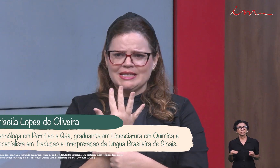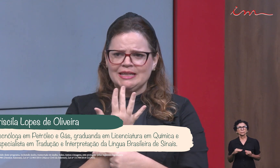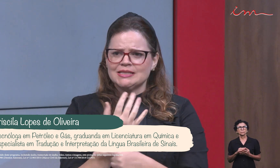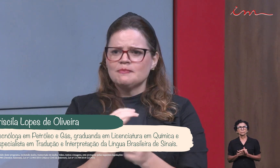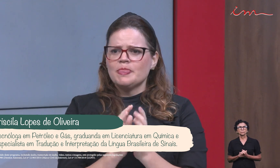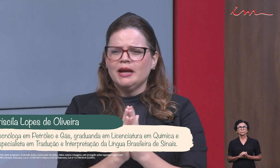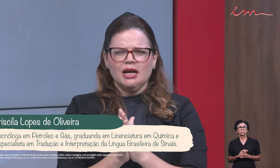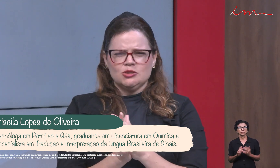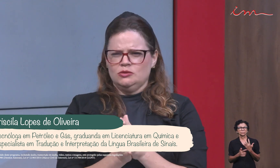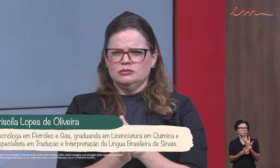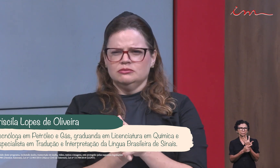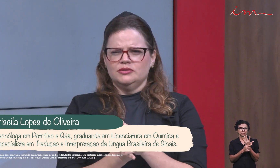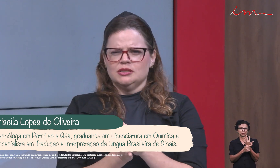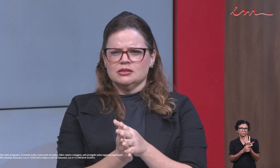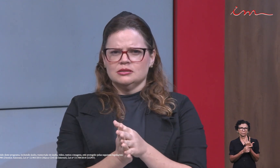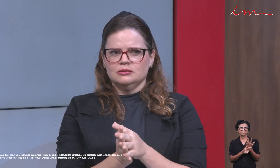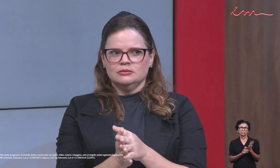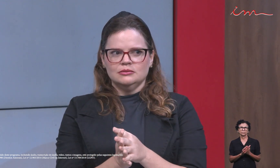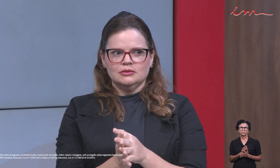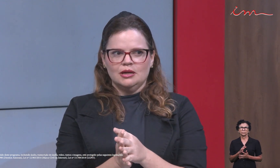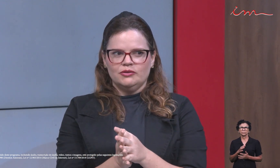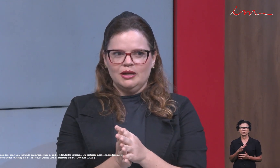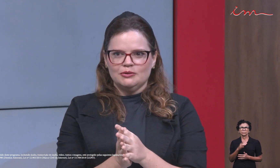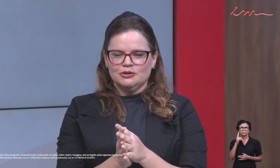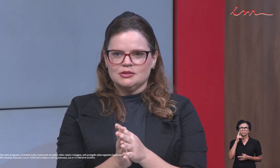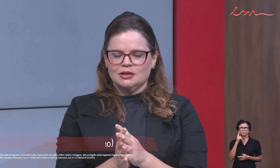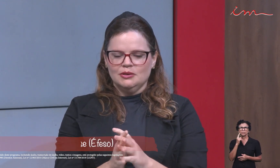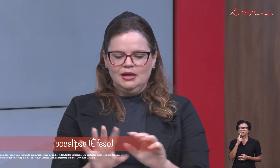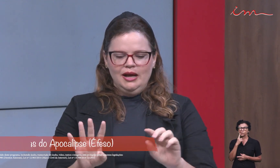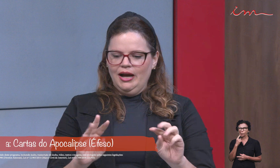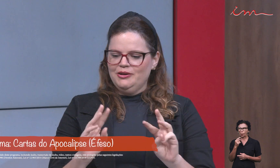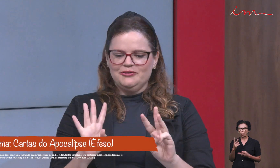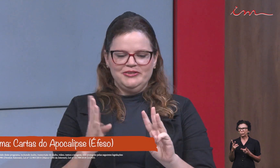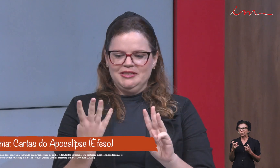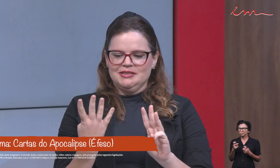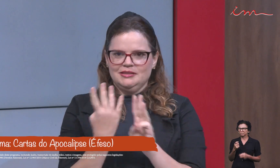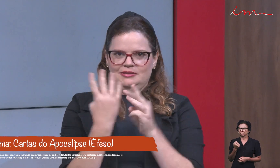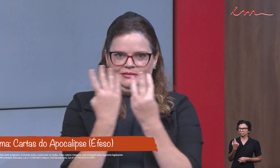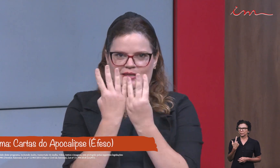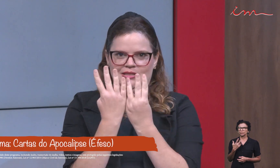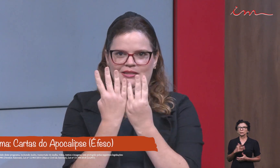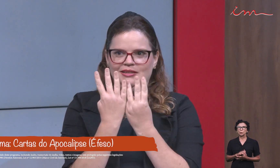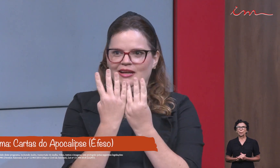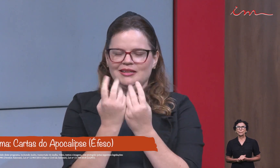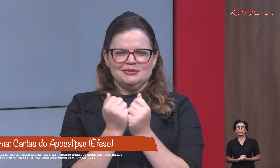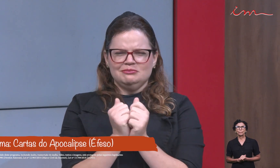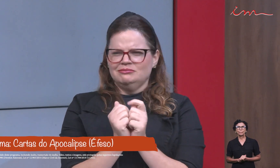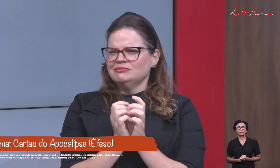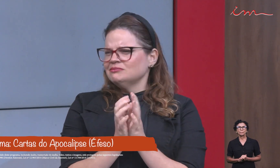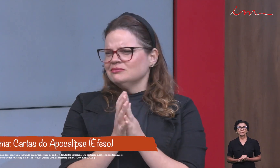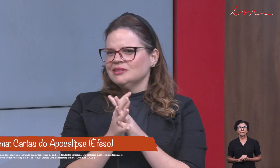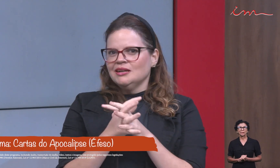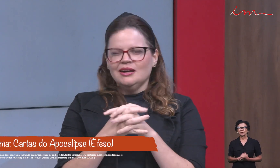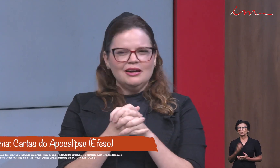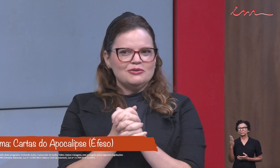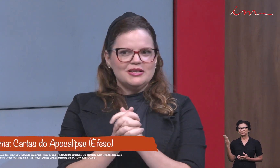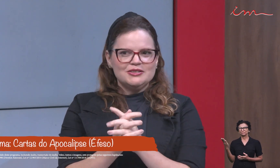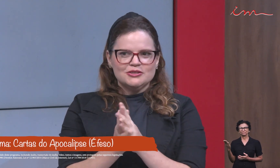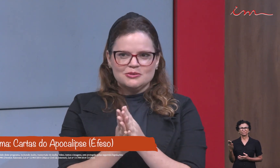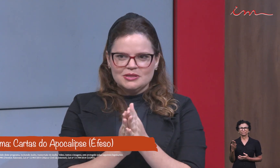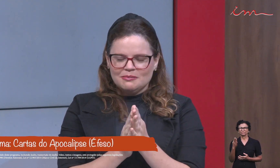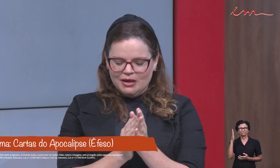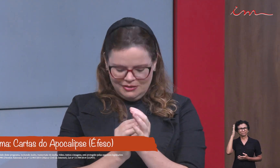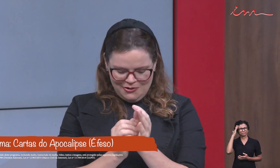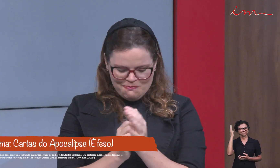7 castiçais. A surda fez assim. Aí eu falei, ai meu Deus do céu. Aí eu fiz assim. Aí eu